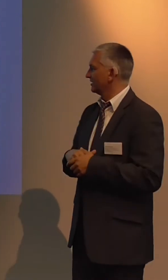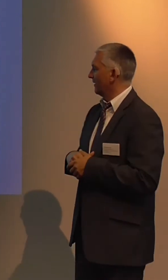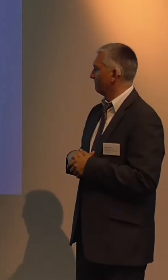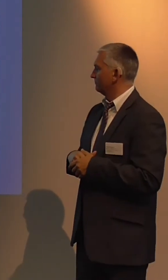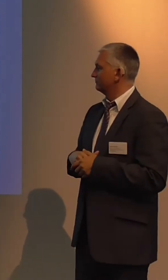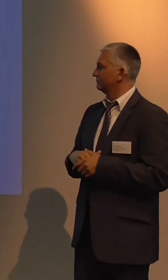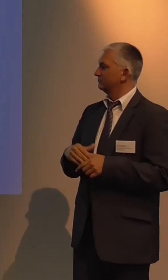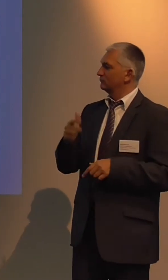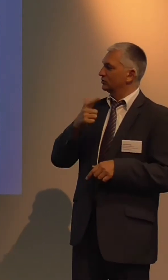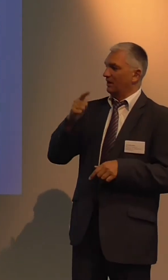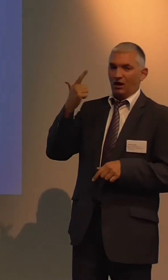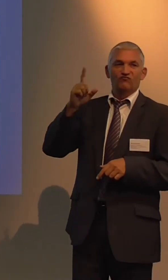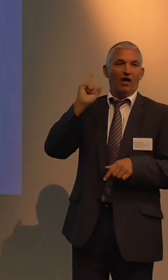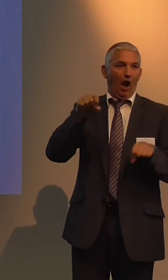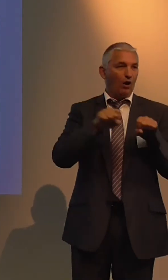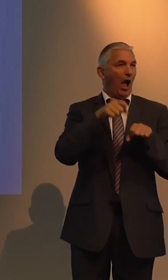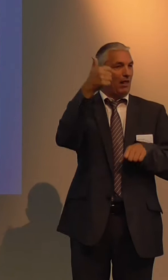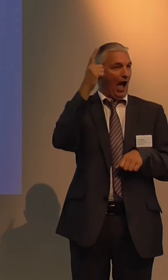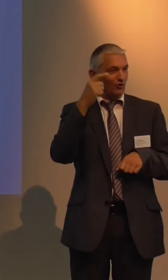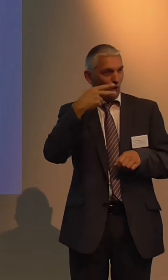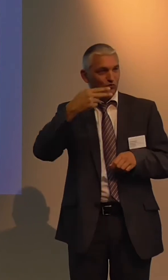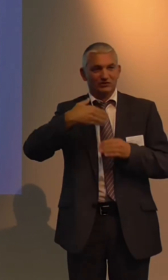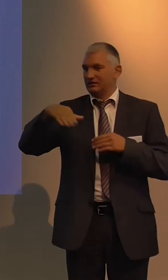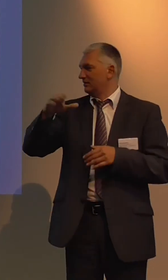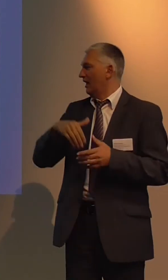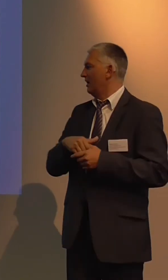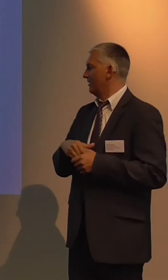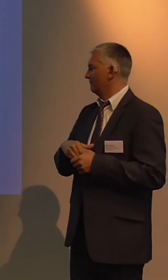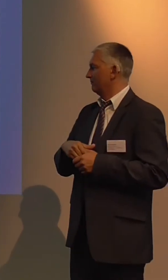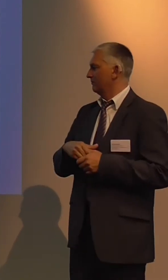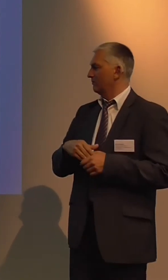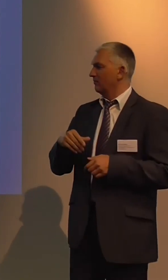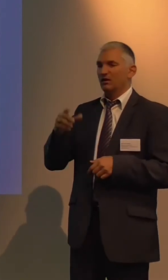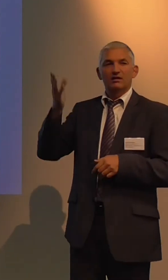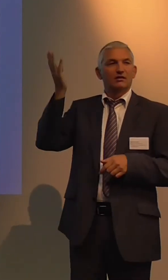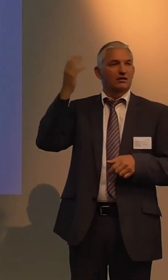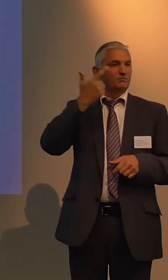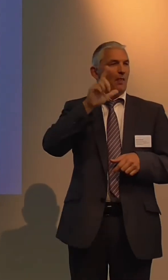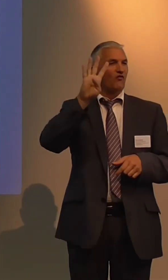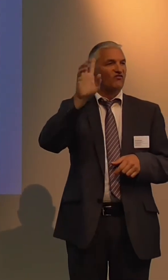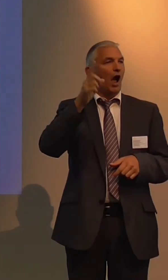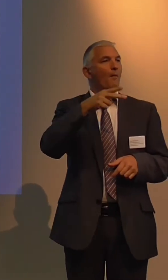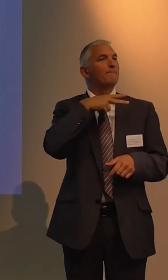das trat da in Kraft. Und auch in 2002 hat Kabel 1 mit der Untertitelung gestartet.